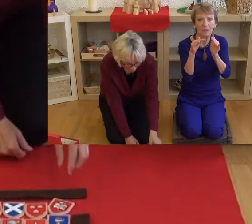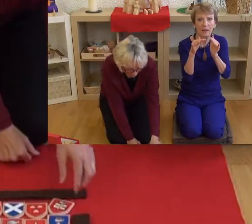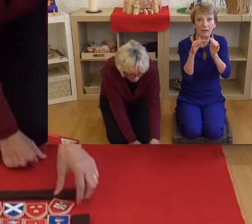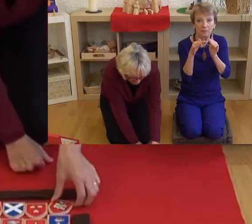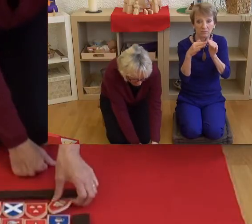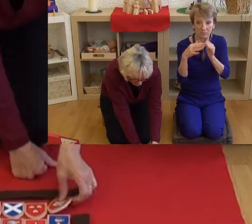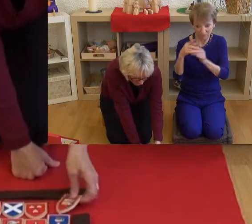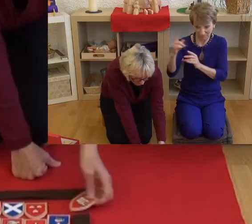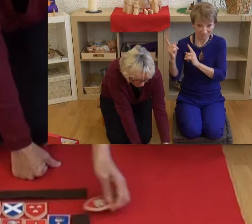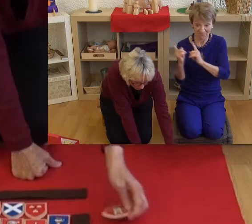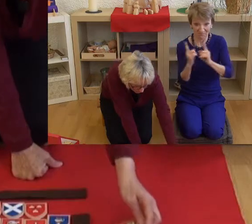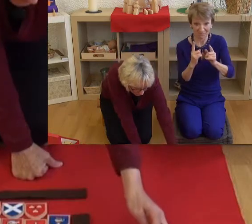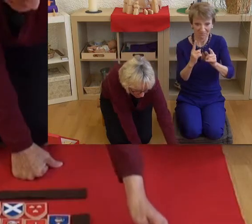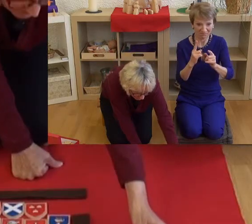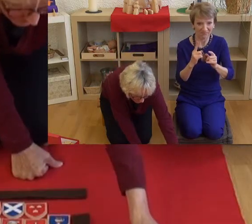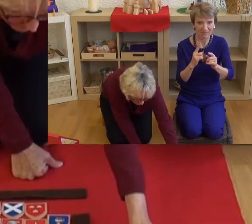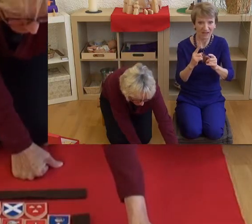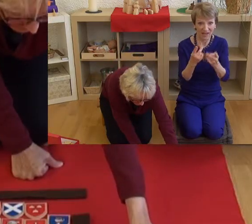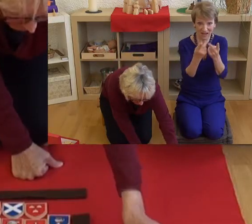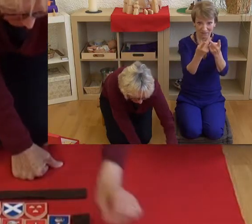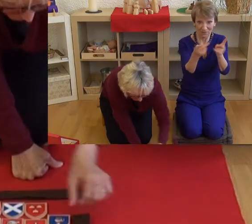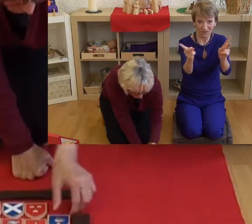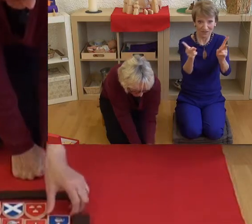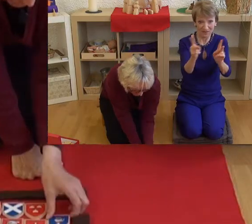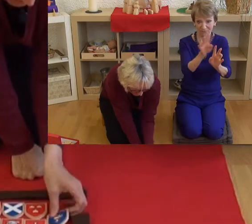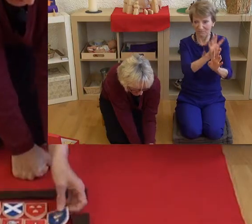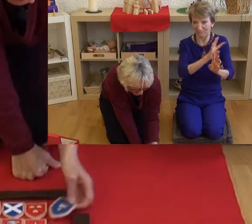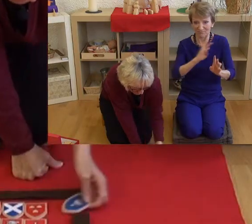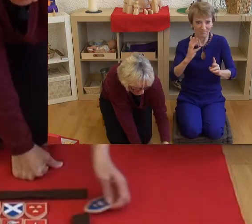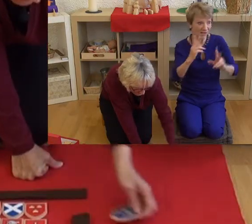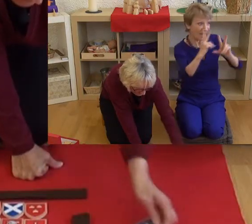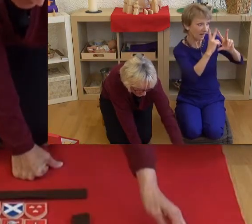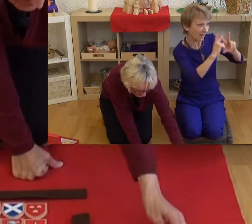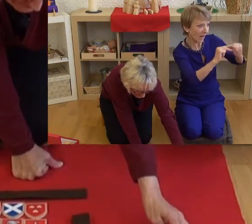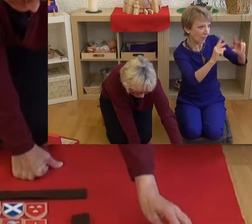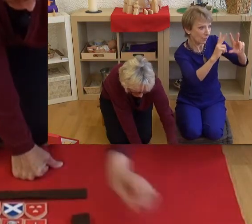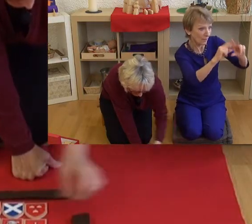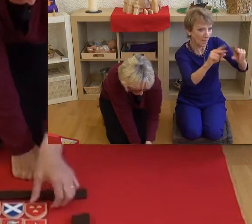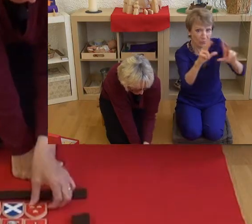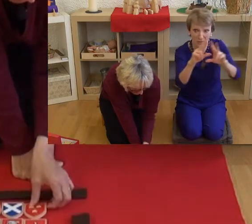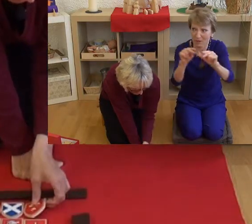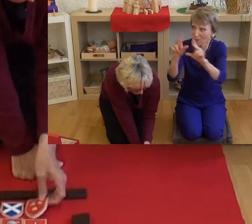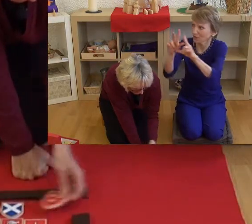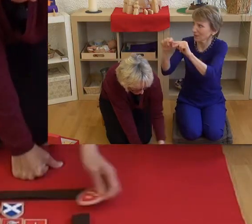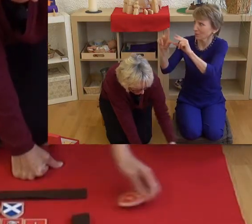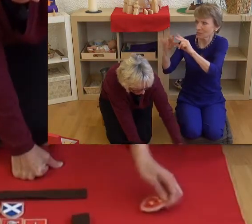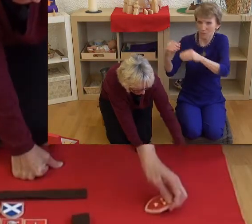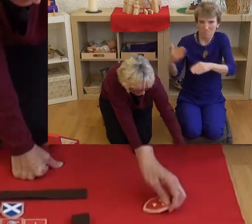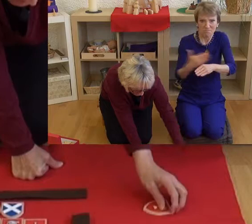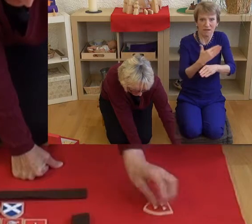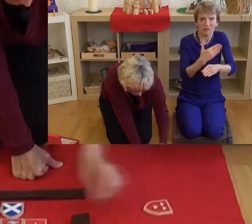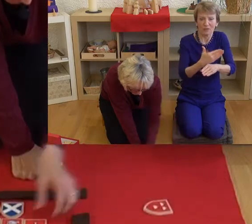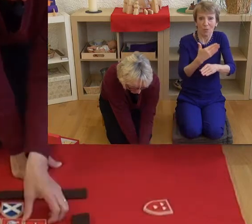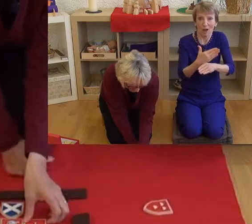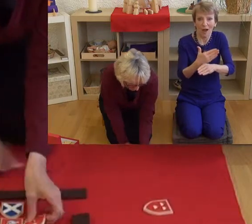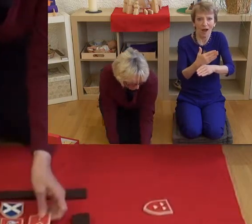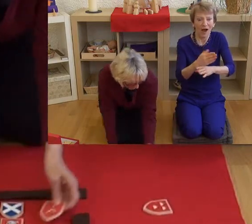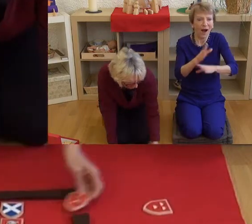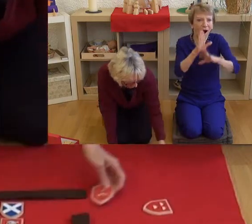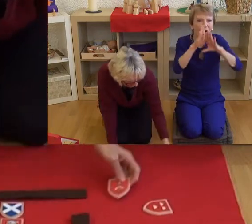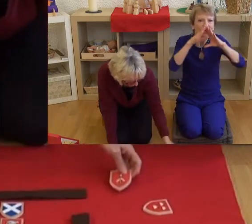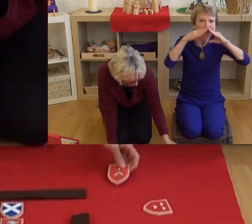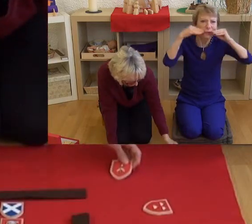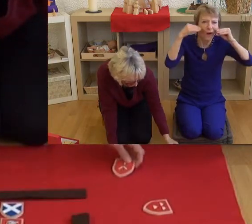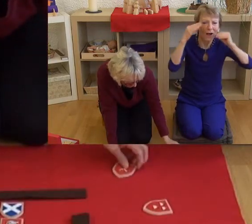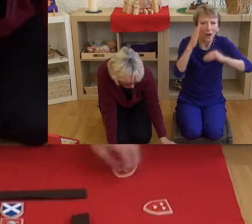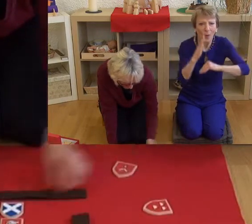Ils sont sortis tout autour de la ville pour raconter ce qui s'était passé. Ils étaient remplis de